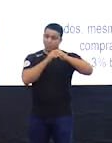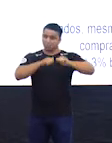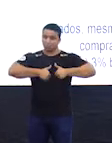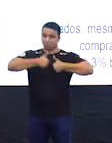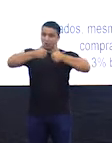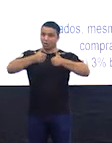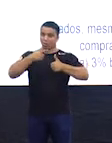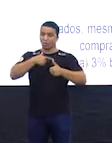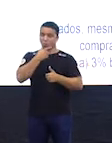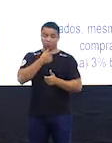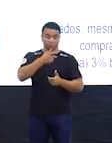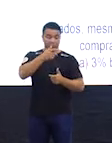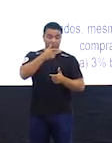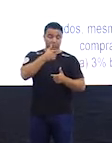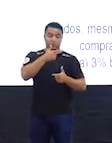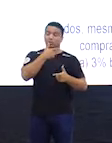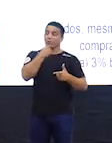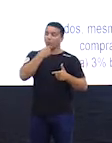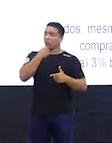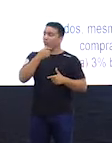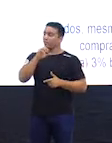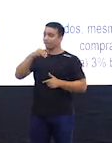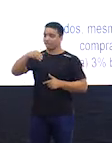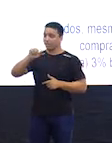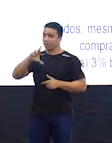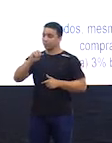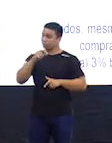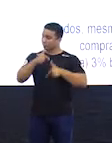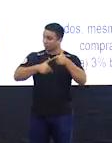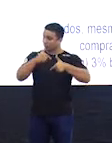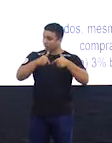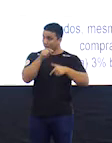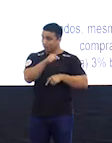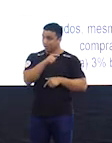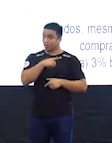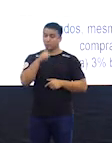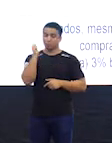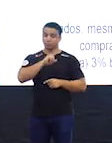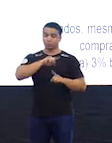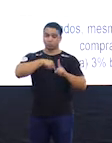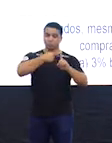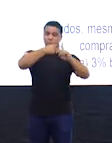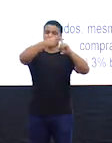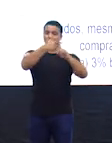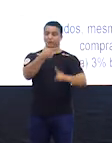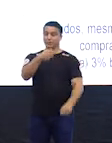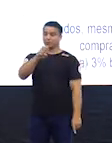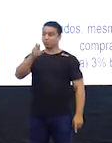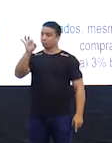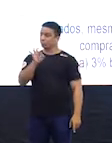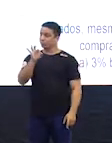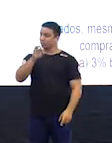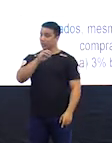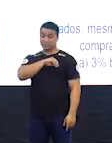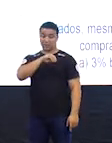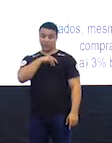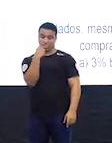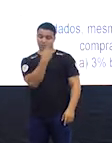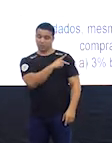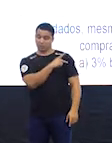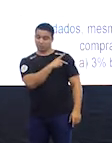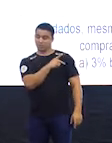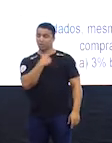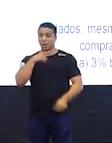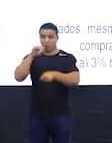funcionário, Márcio conseguiu uma bonificação de 20% sobre o seu salário.